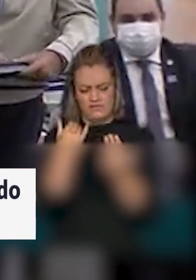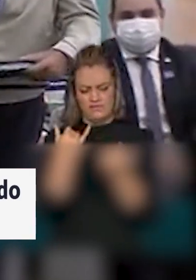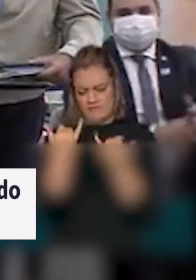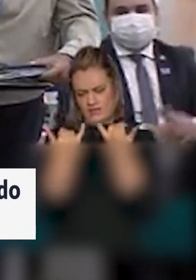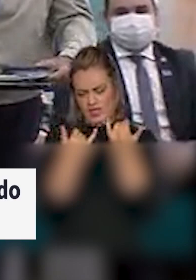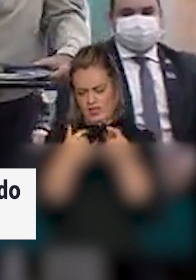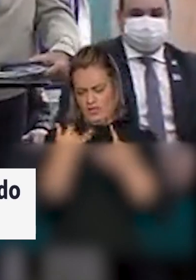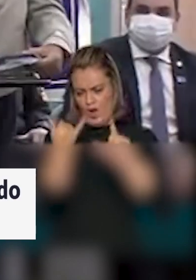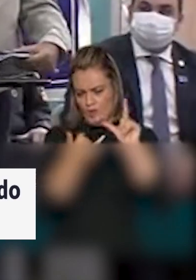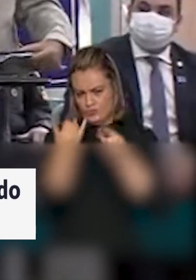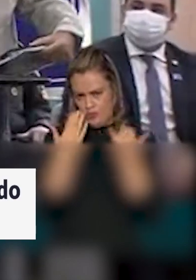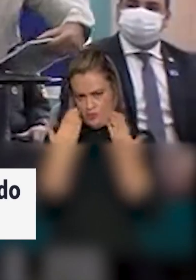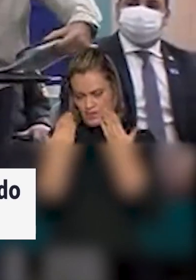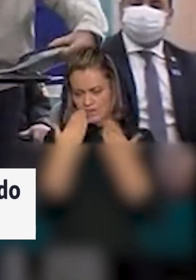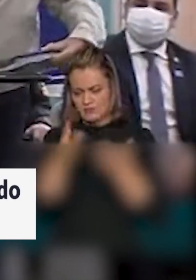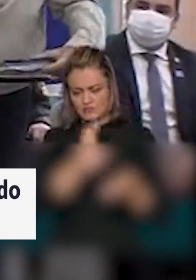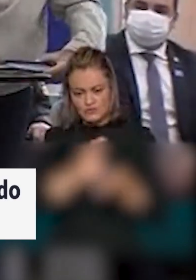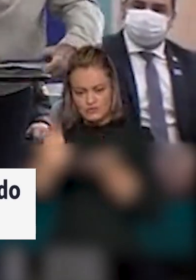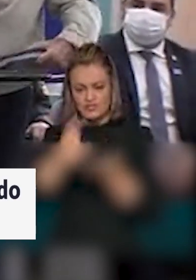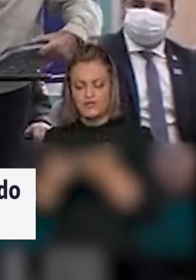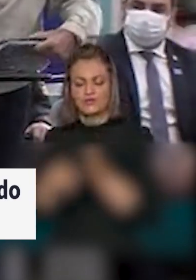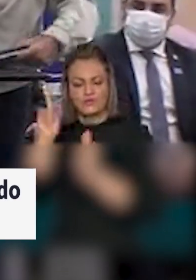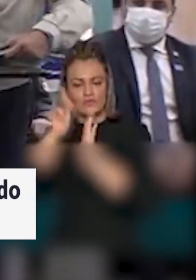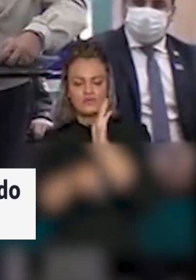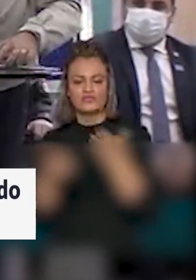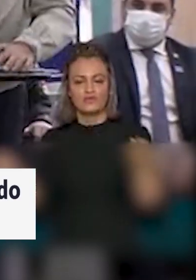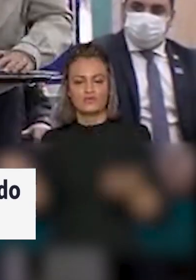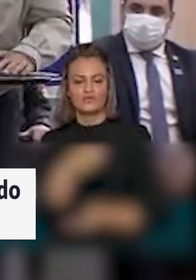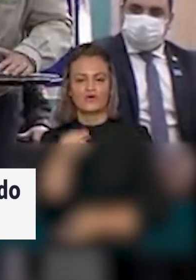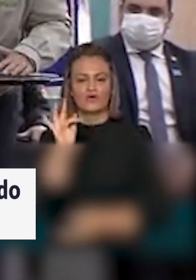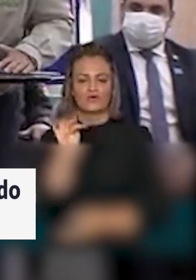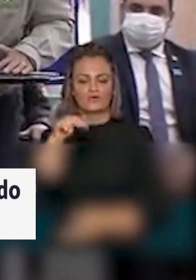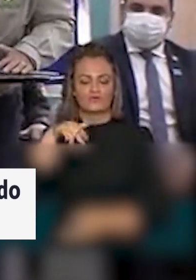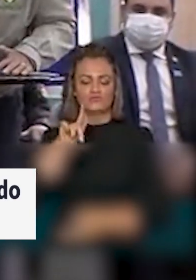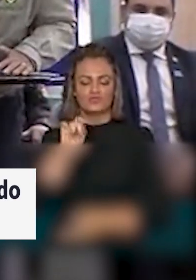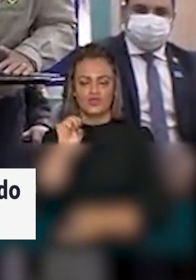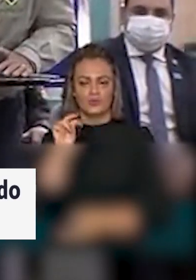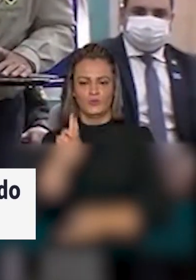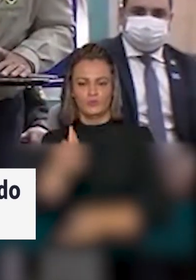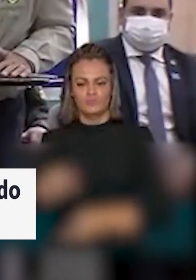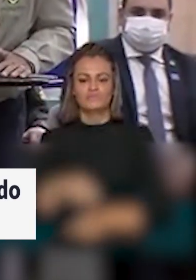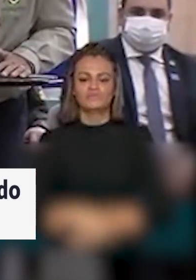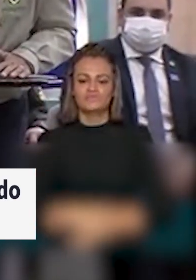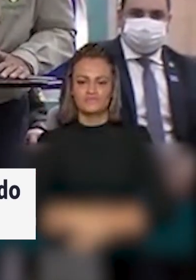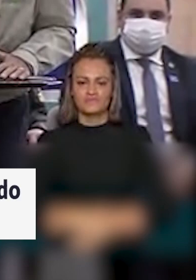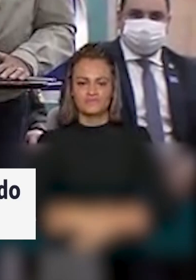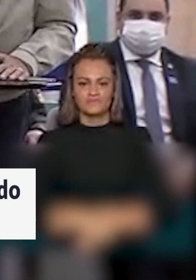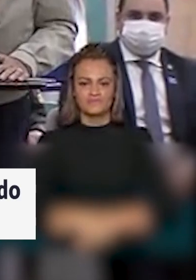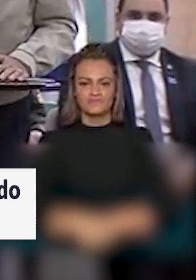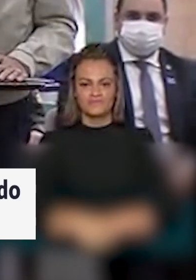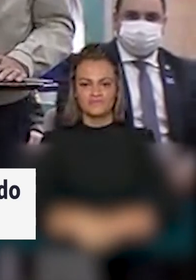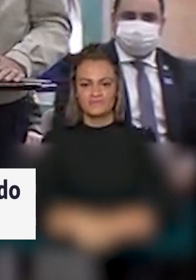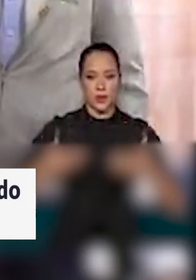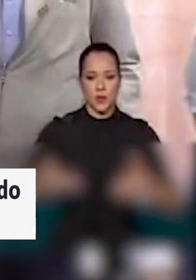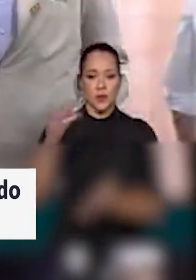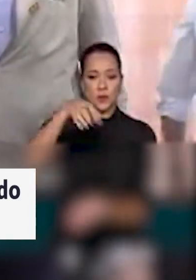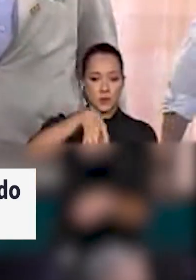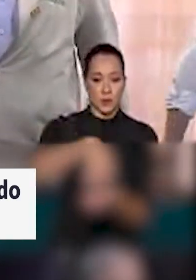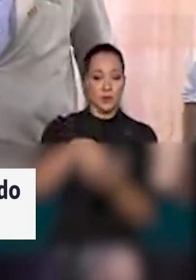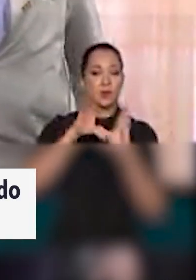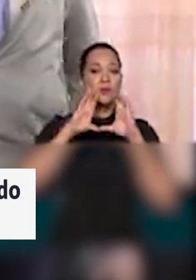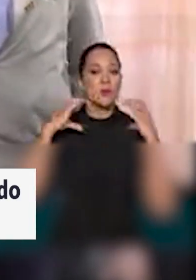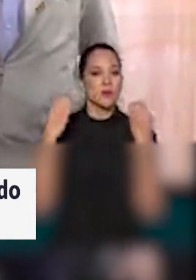anunciou um pacote de incentivos em mais de 1 bilhão para a recuperação econômica do setor. Na sequência,